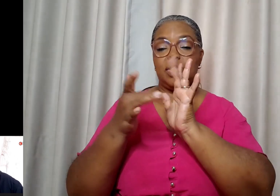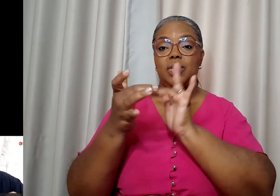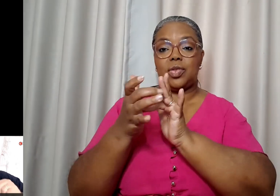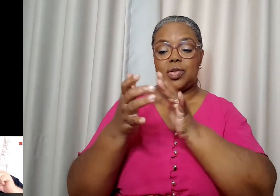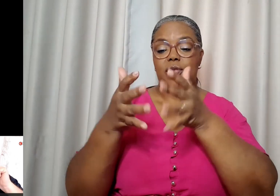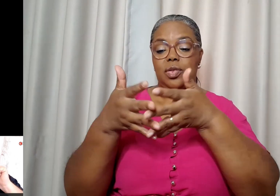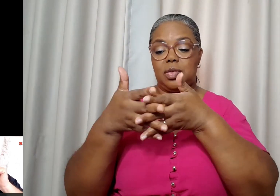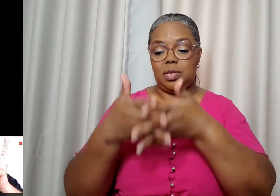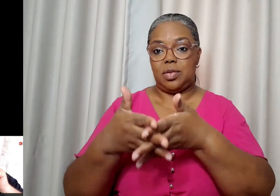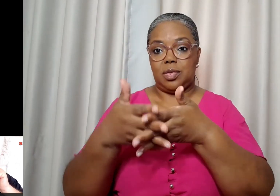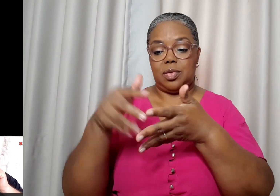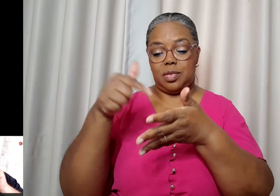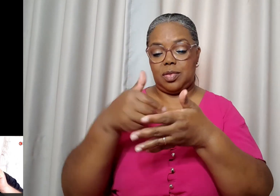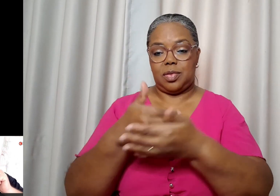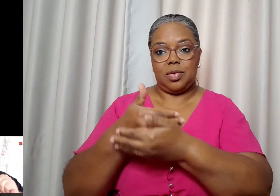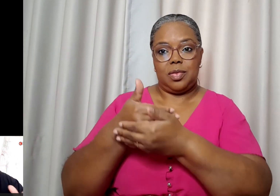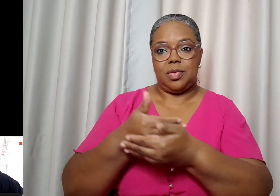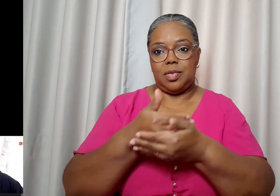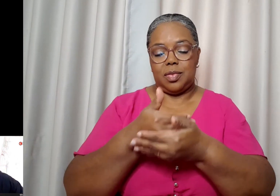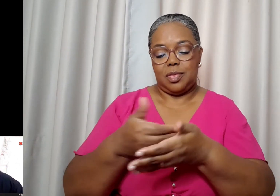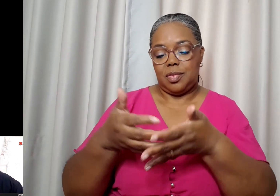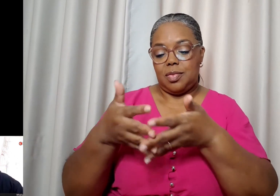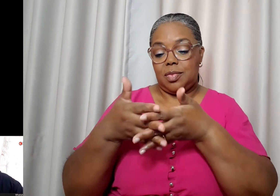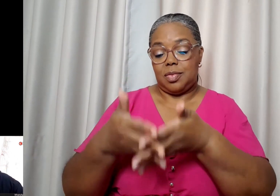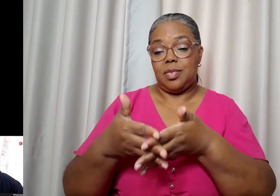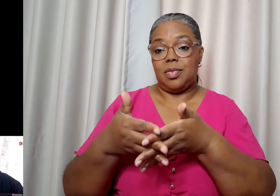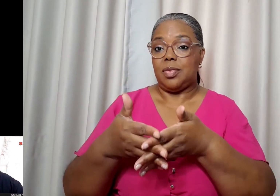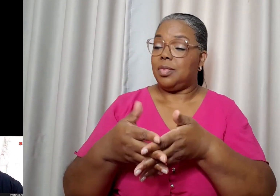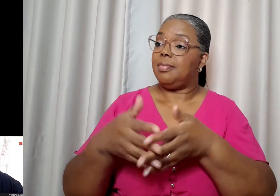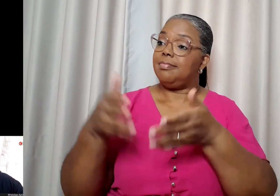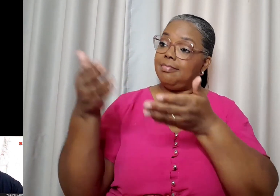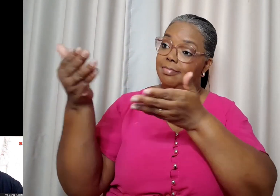hoje, recepcionados